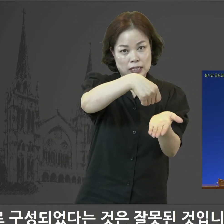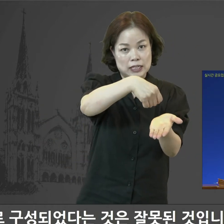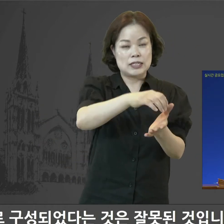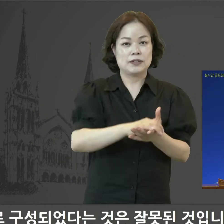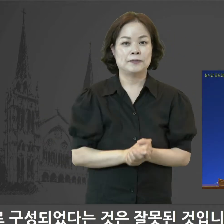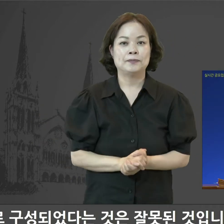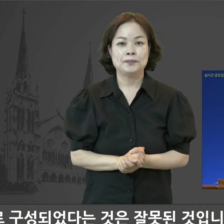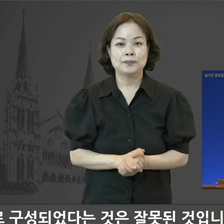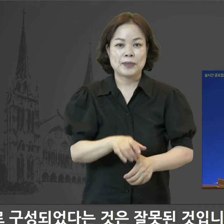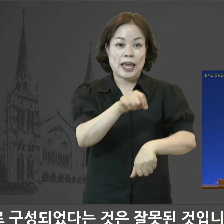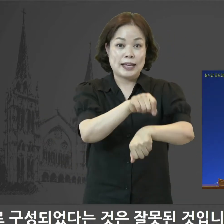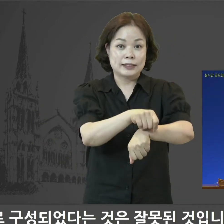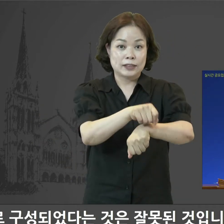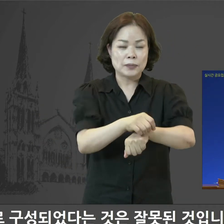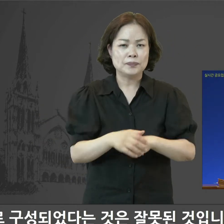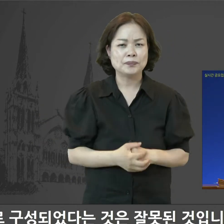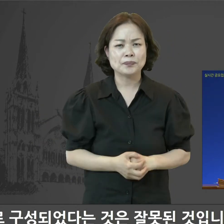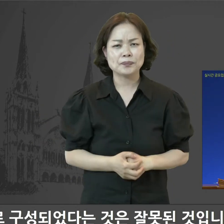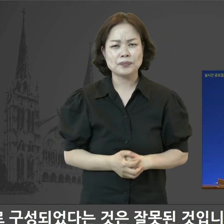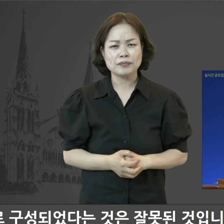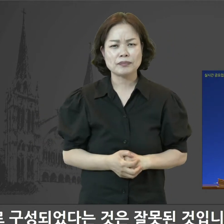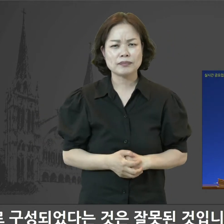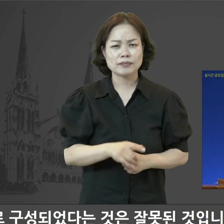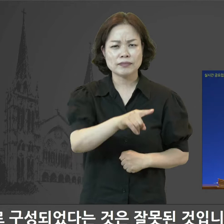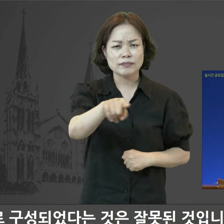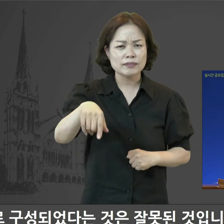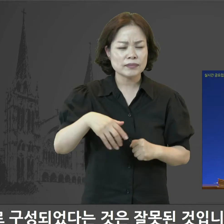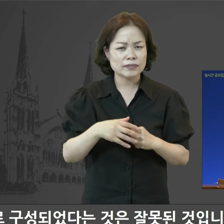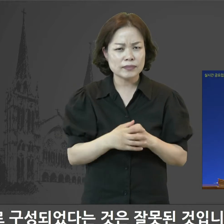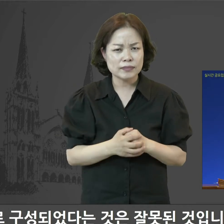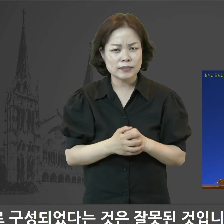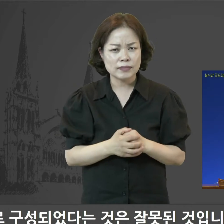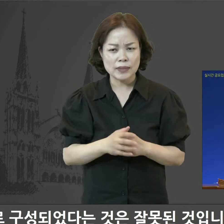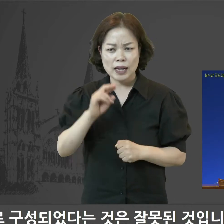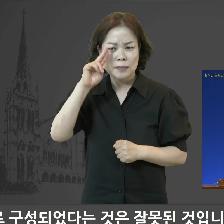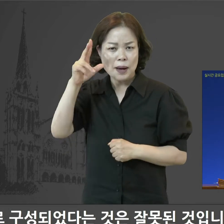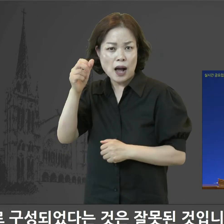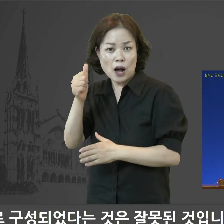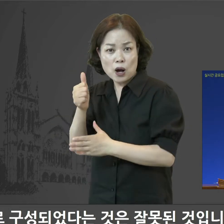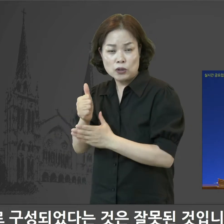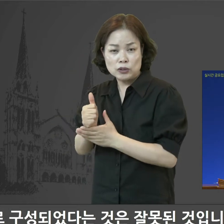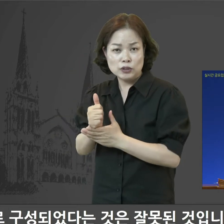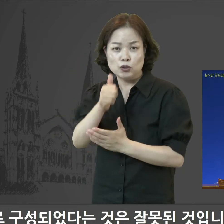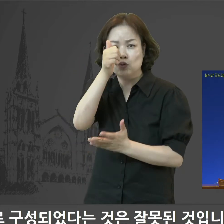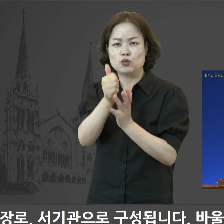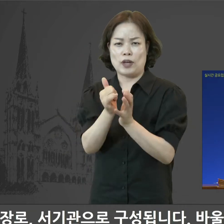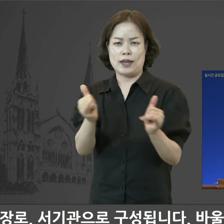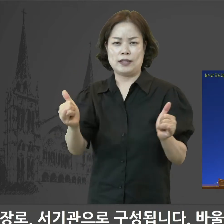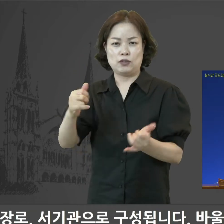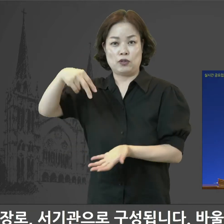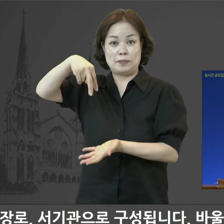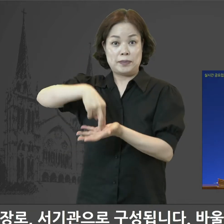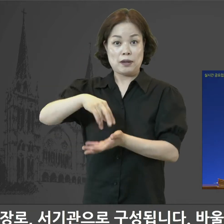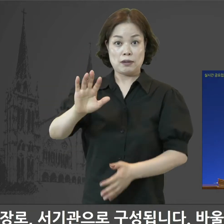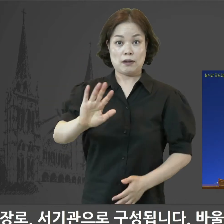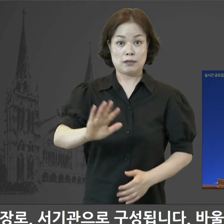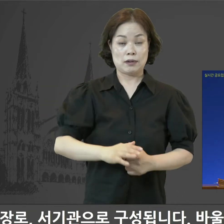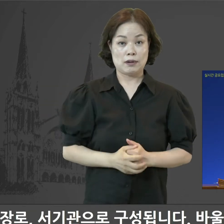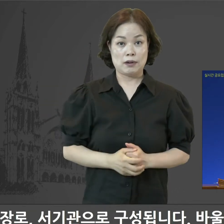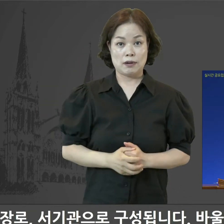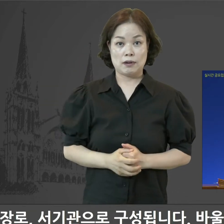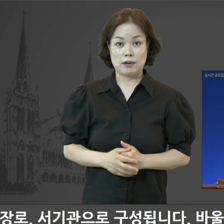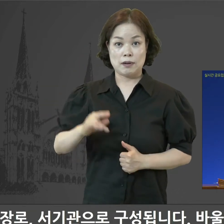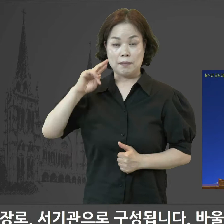되어 있습니다. 바울은 이제 결박이 풀렸습니다. 죄인 신분으로 공회에 쓴 게 아니라는 사실을 분명히 보여주고 있습니다.